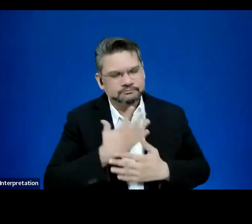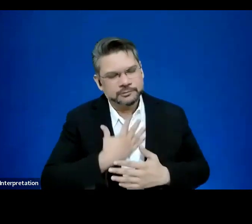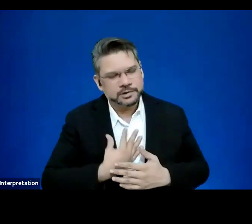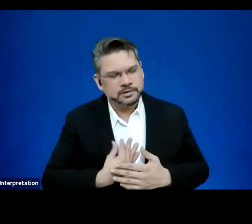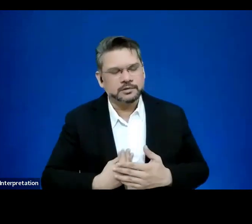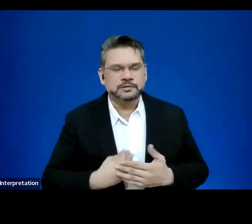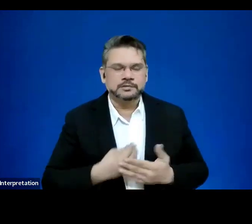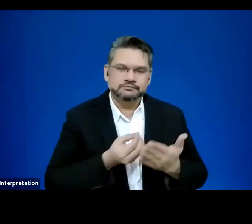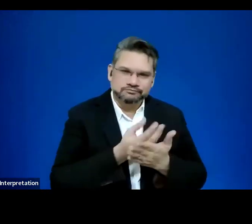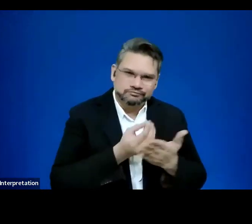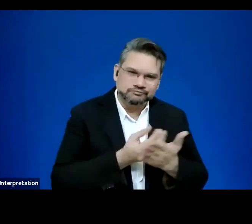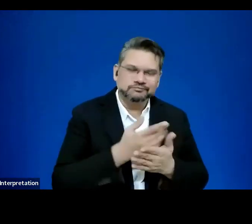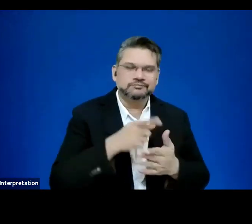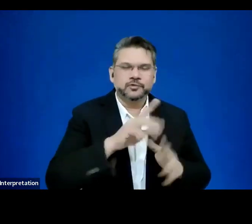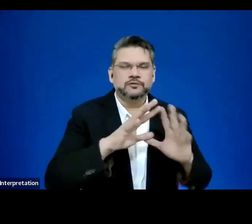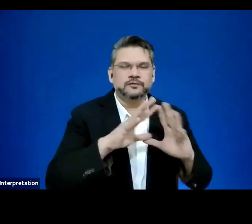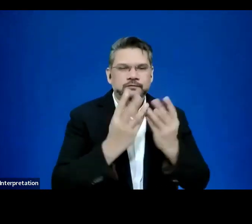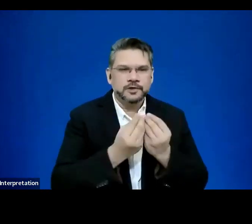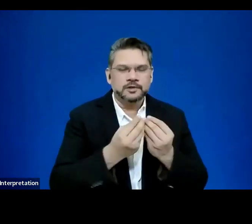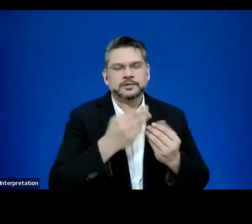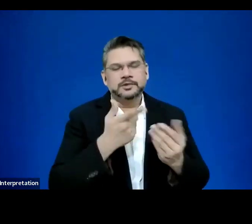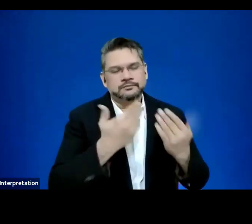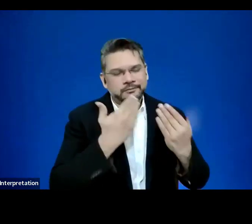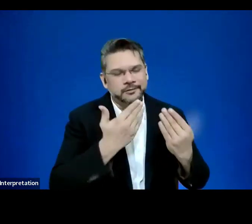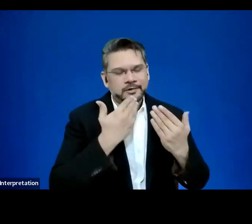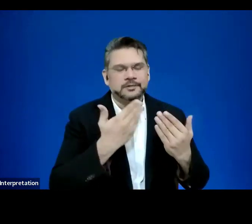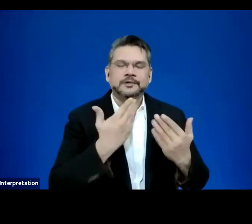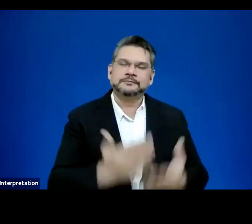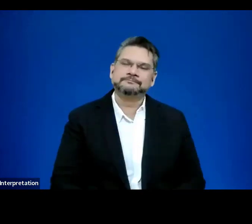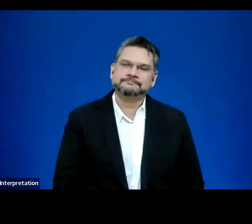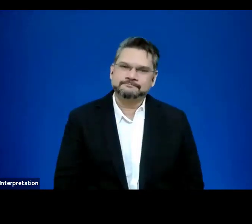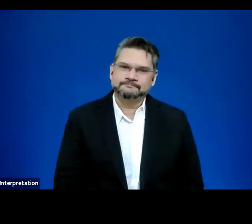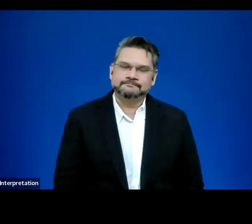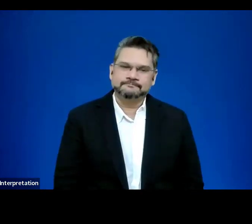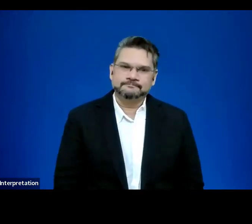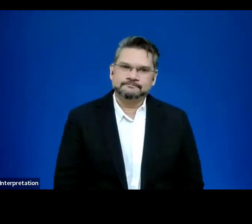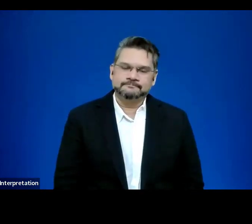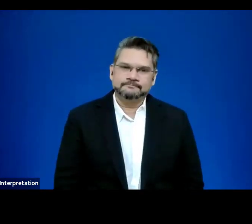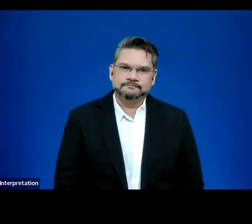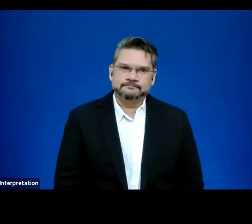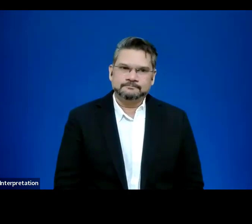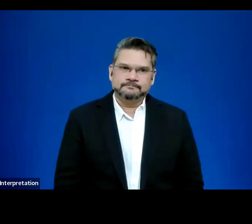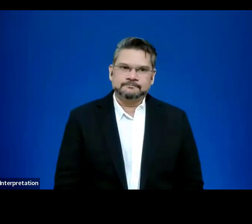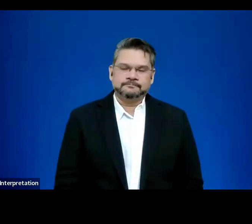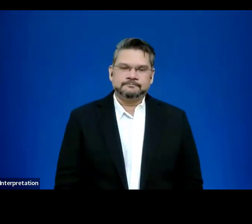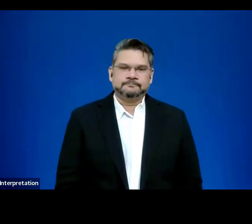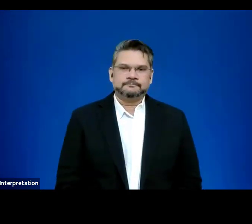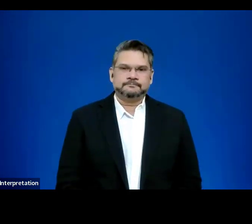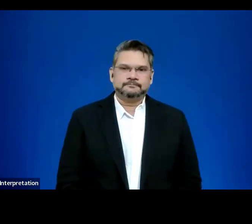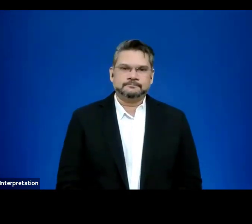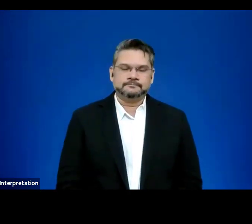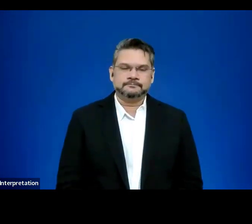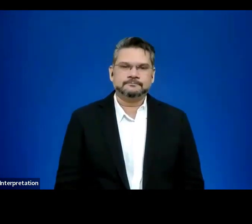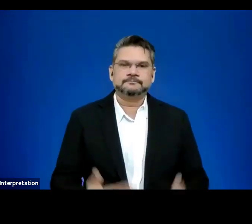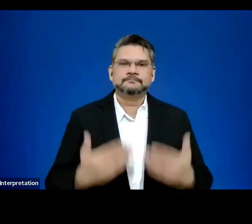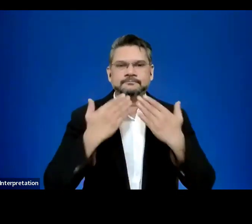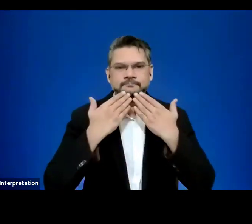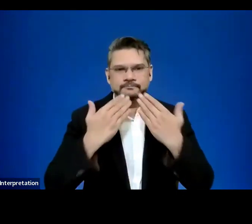在这个活动，我想要给这些所有的人来，我们来追思我们的博